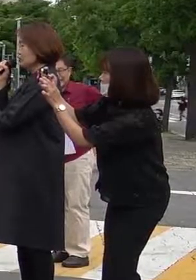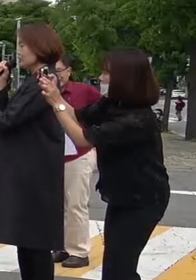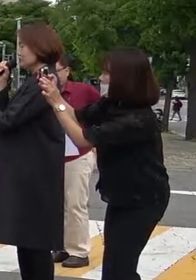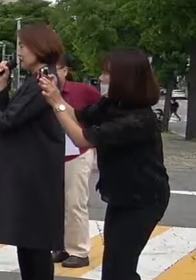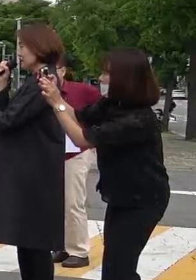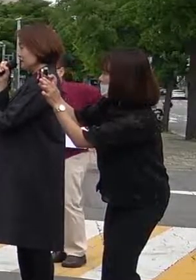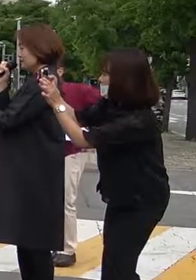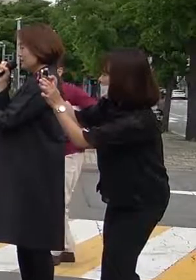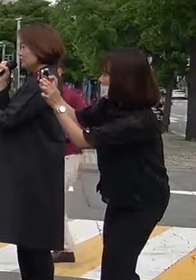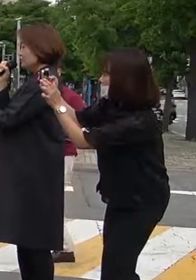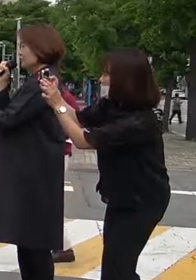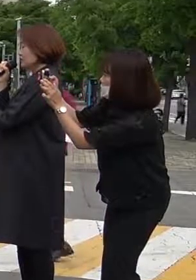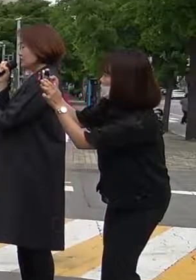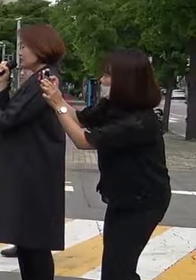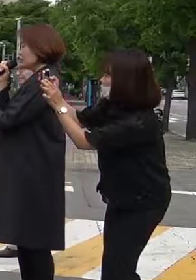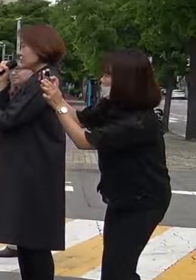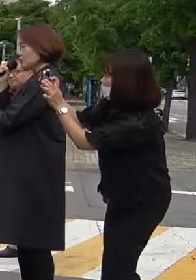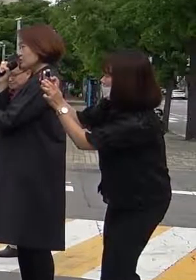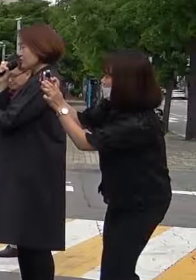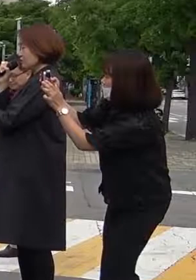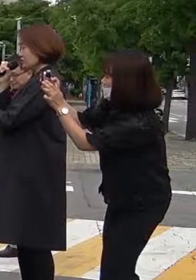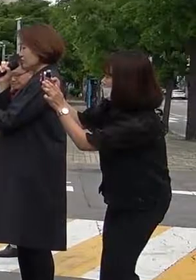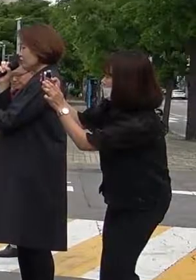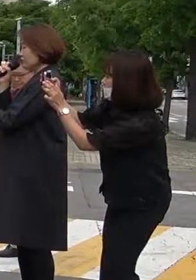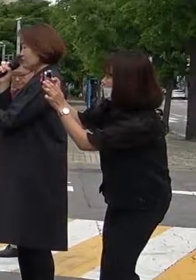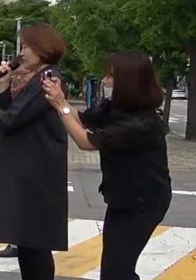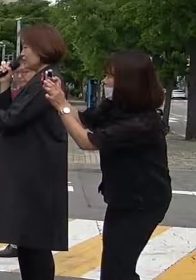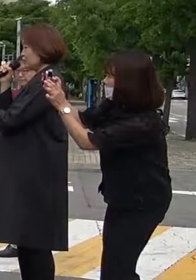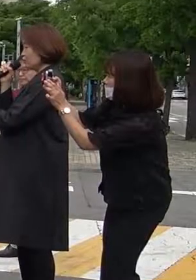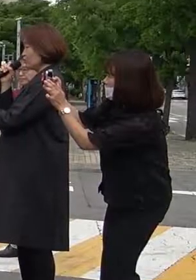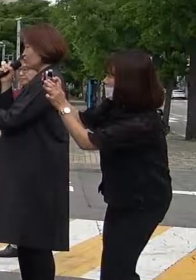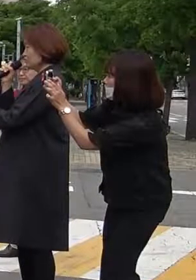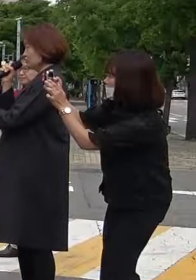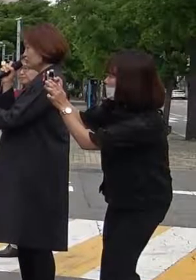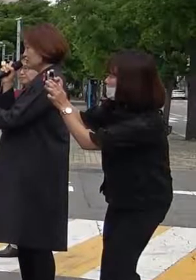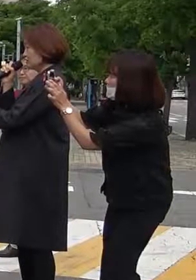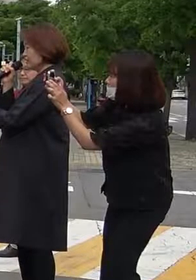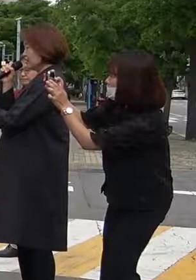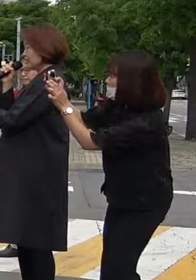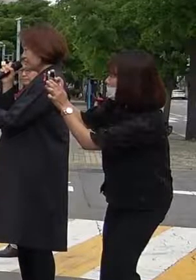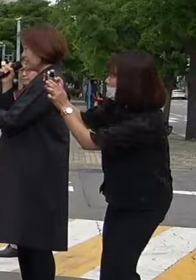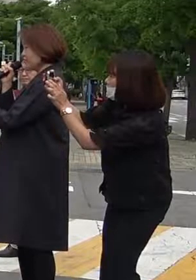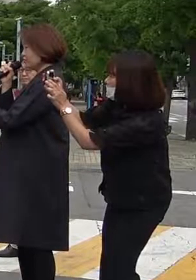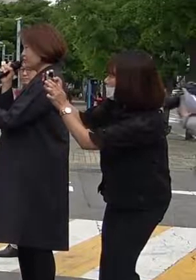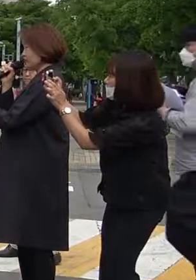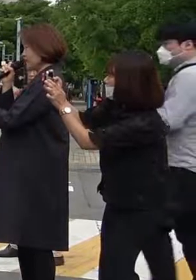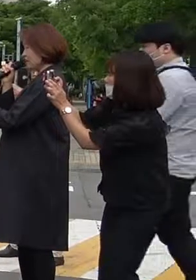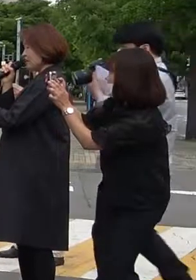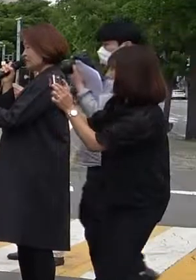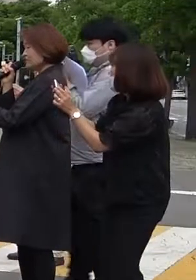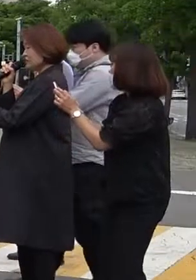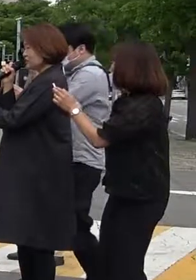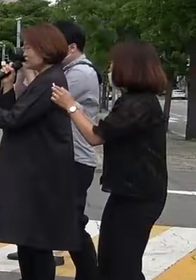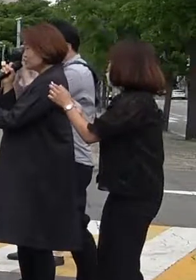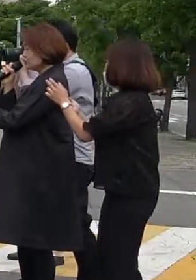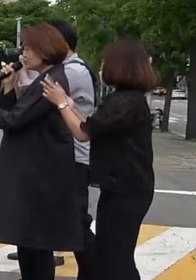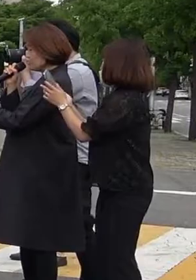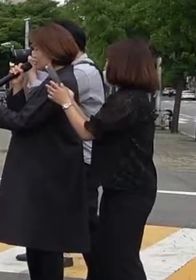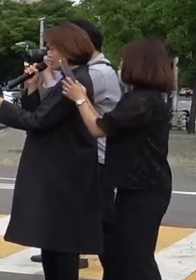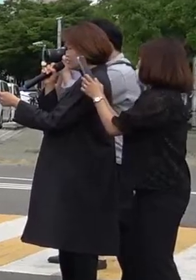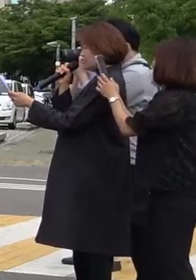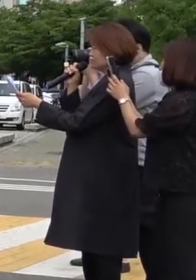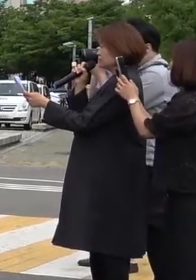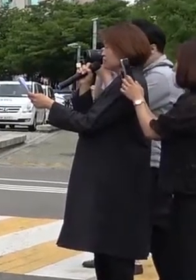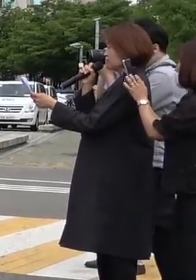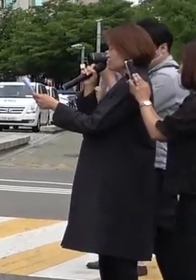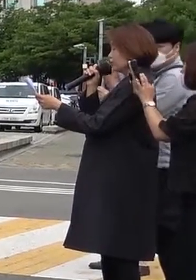저는 농인입니다. 수어는 저의 소중한 언어입니다. 그리고 수어는 우리나라의 언어입니다. 하지만 지금도